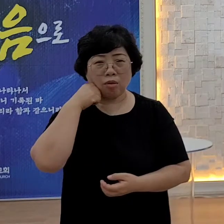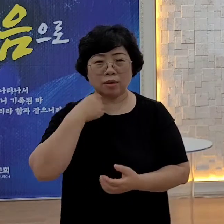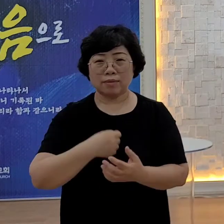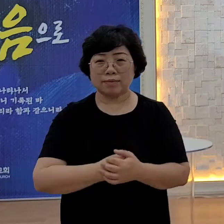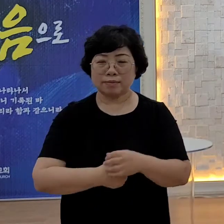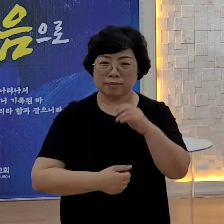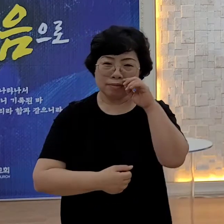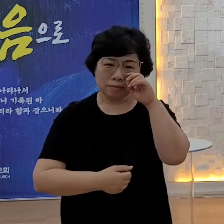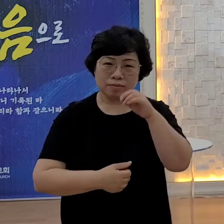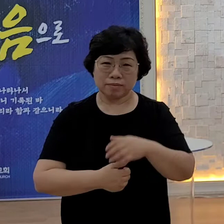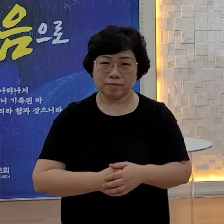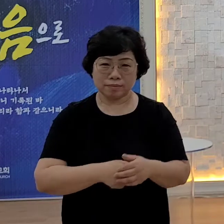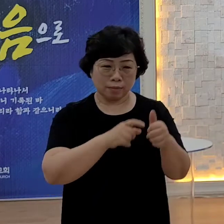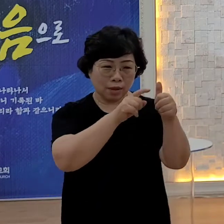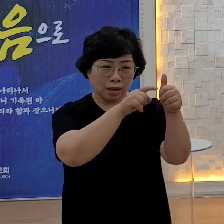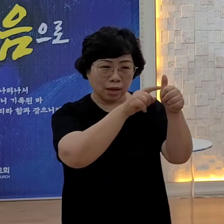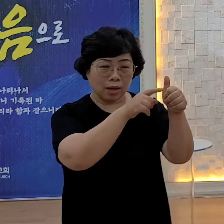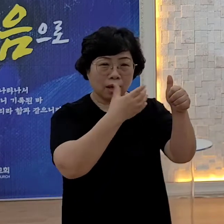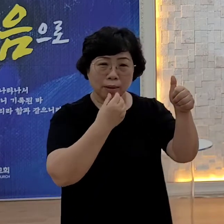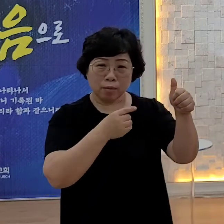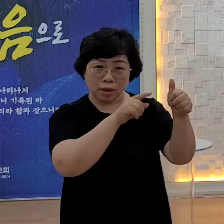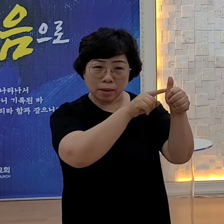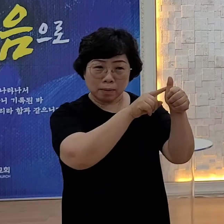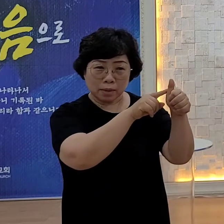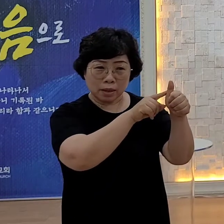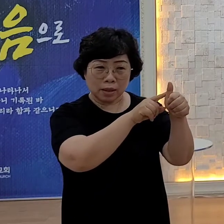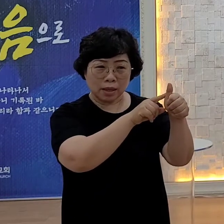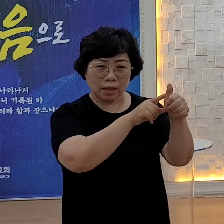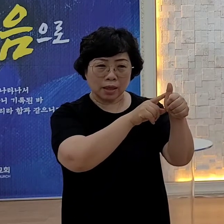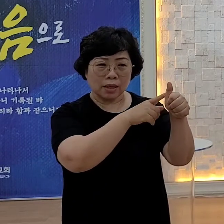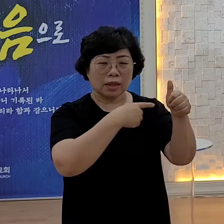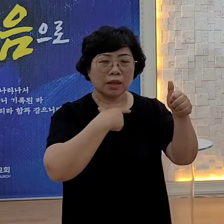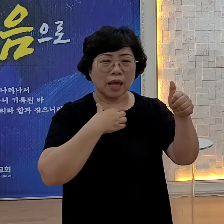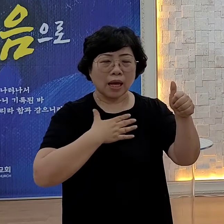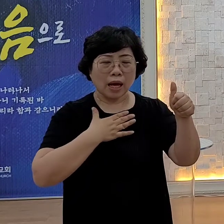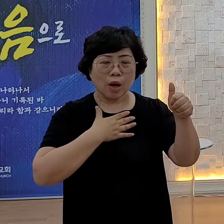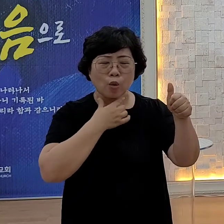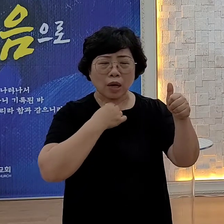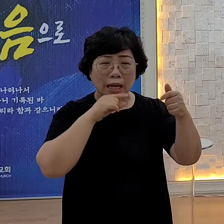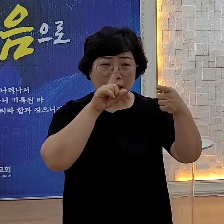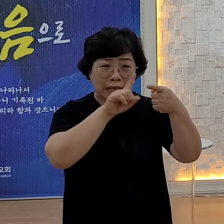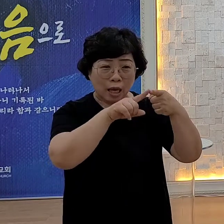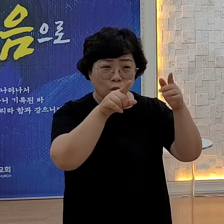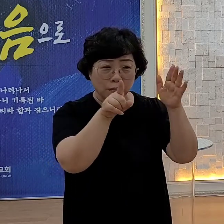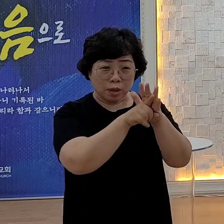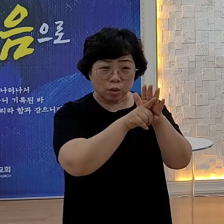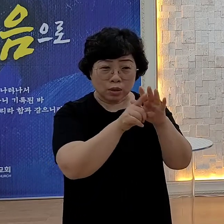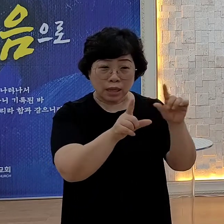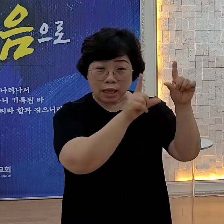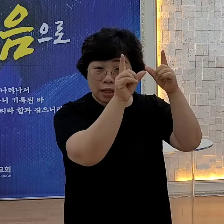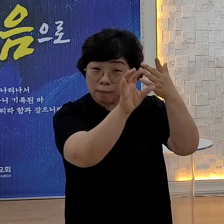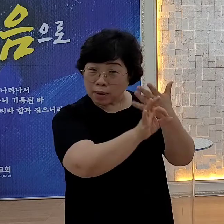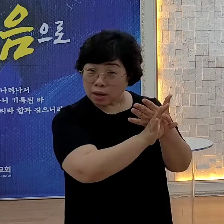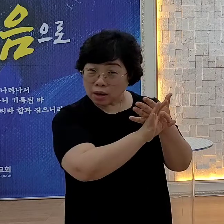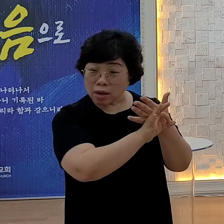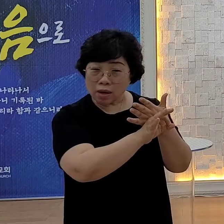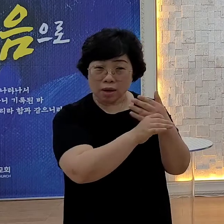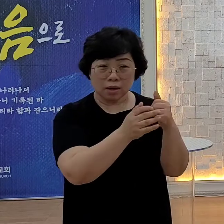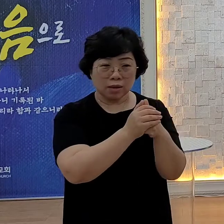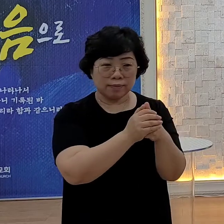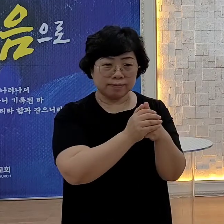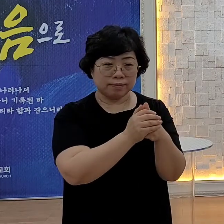만약에 아브라함이 아까 제가 믿음이 뭐라 그랬어요? 자기가 믿고 싶은 대로 믿는 게 믿음이 아니라 했잖아요. 그런데 만약에 아브라함이 자기가